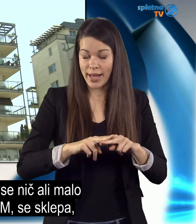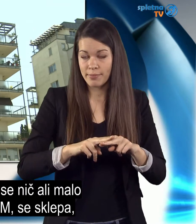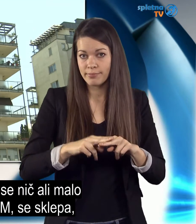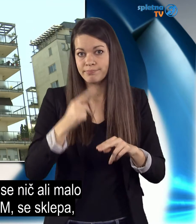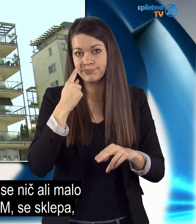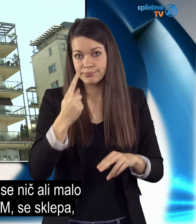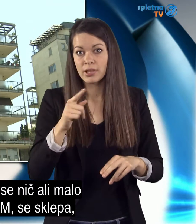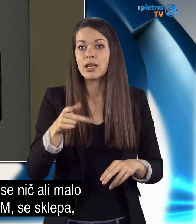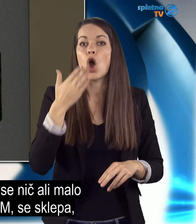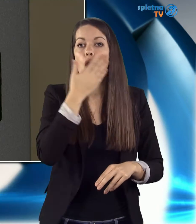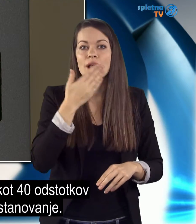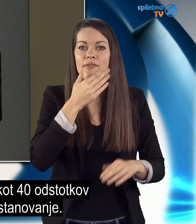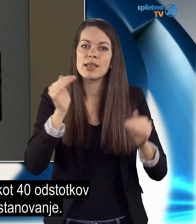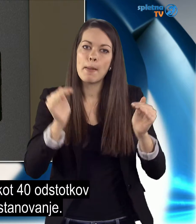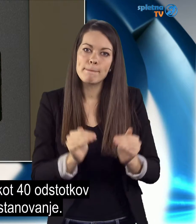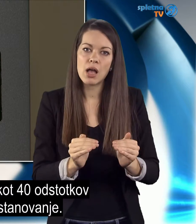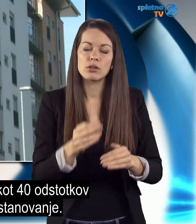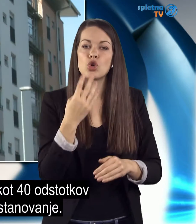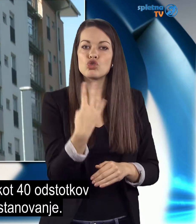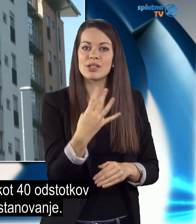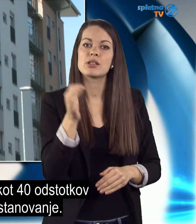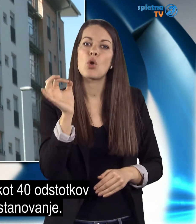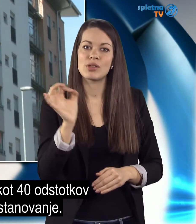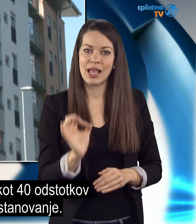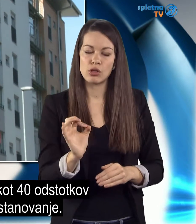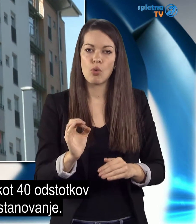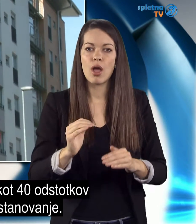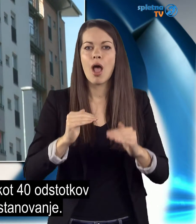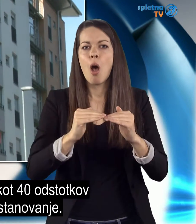ogrevate manj kot 40% povprečja na stanovanje.